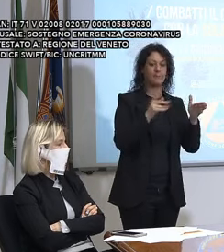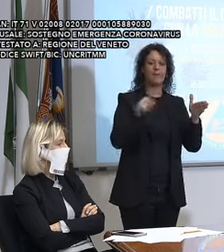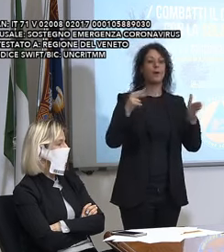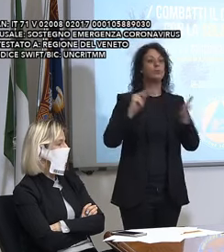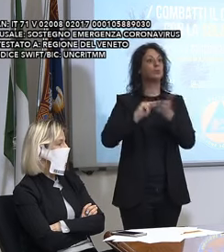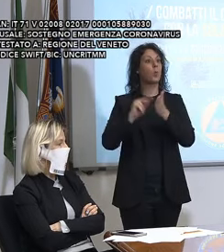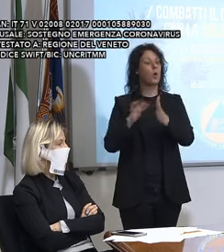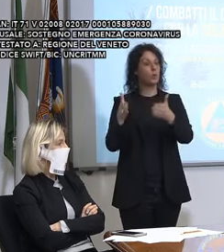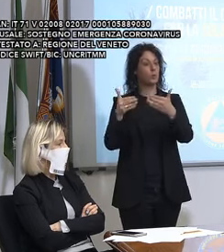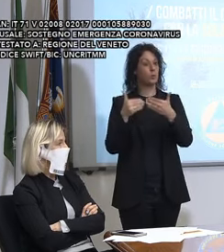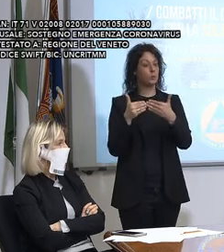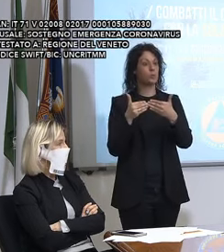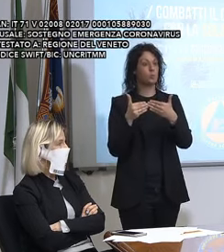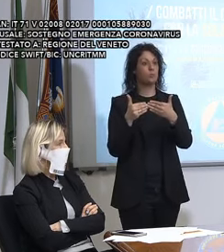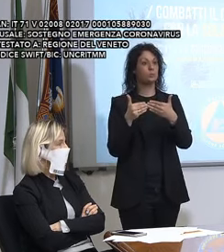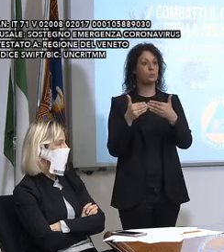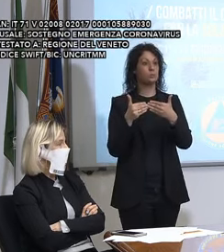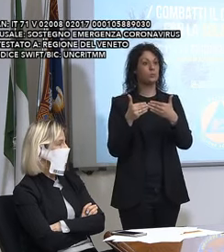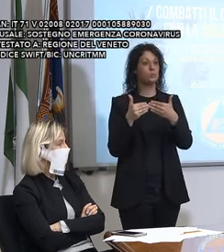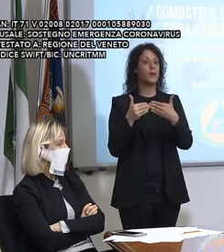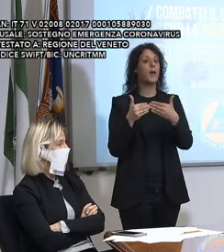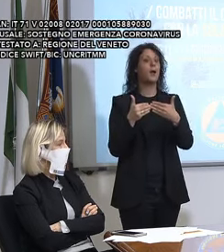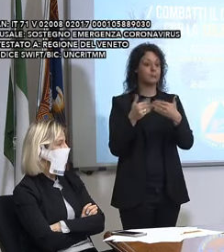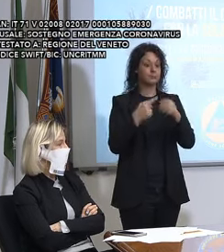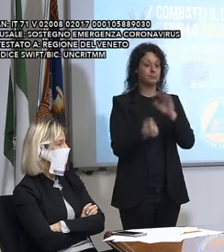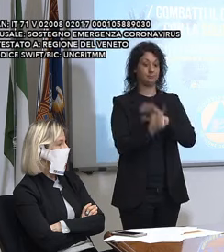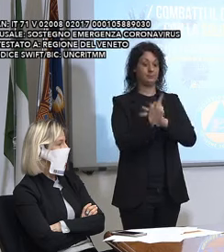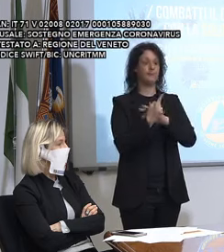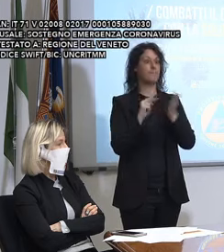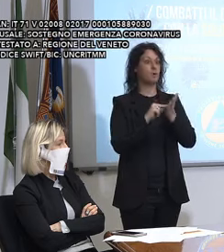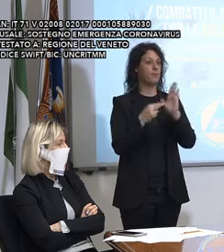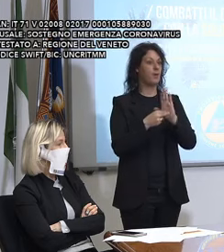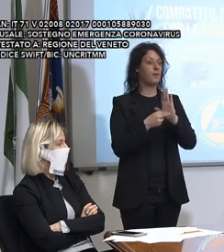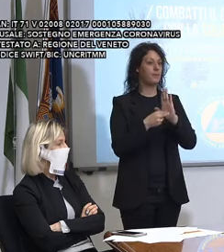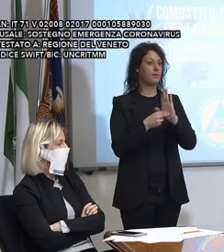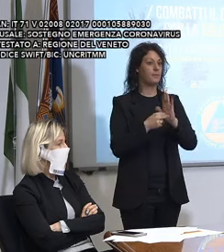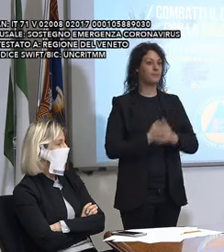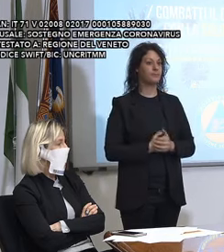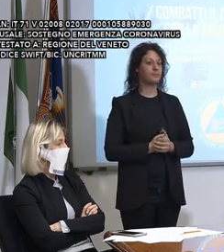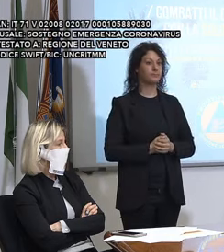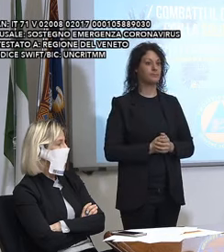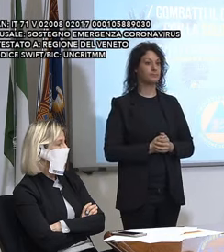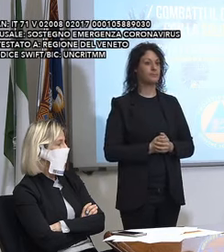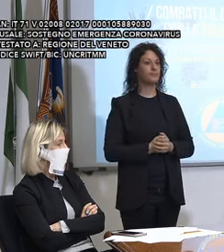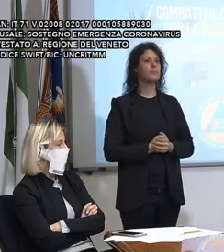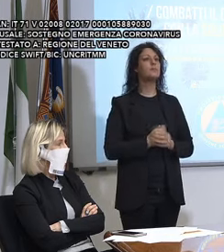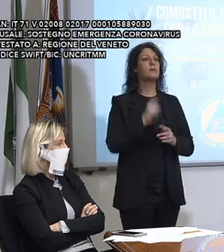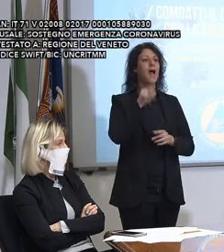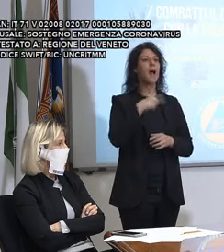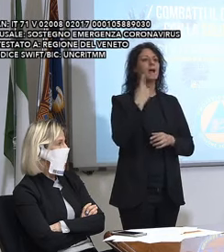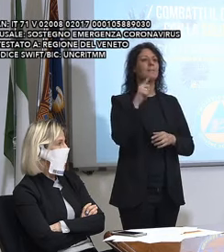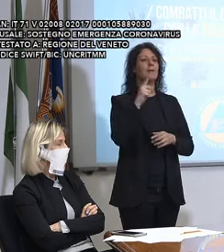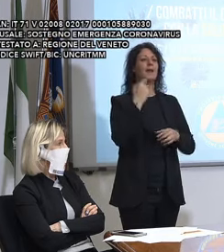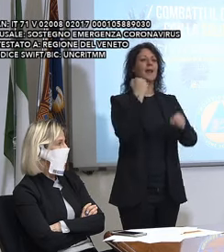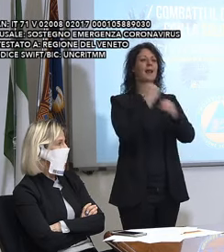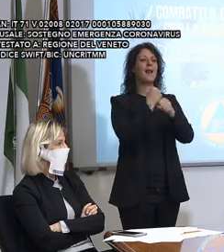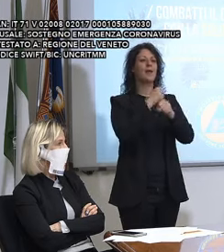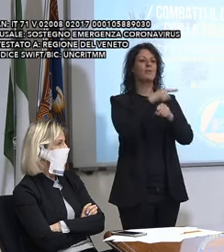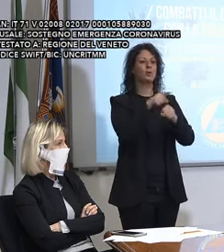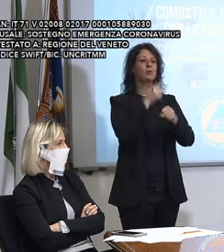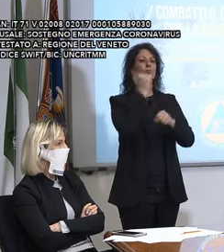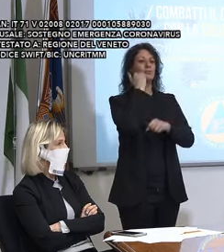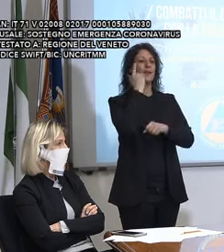con l'apertura delle scuole che non sono aperte, è uno dei problemi. Il tema del congedo parentale è un altro problema. Ad esempio a livello nazionale